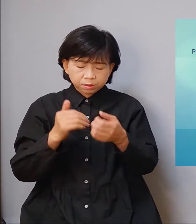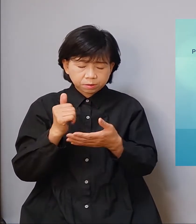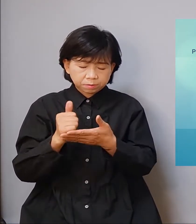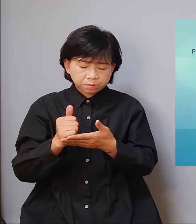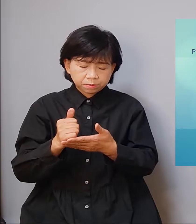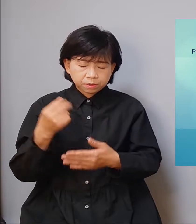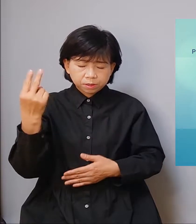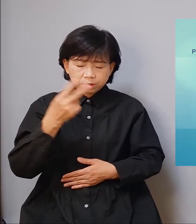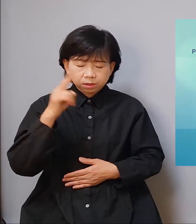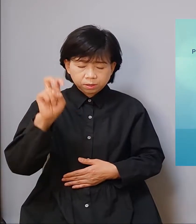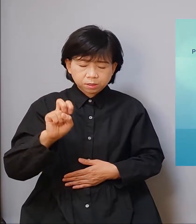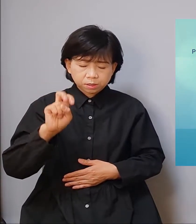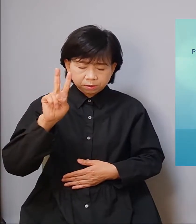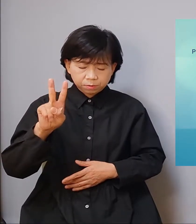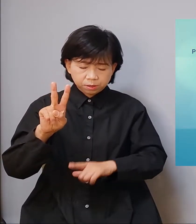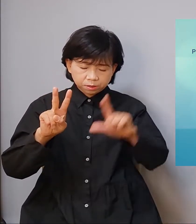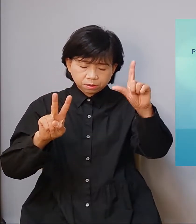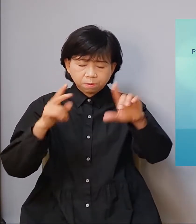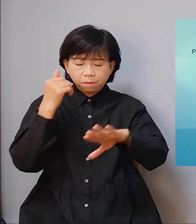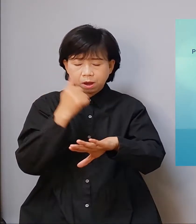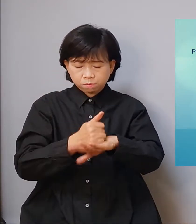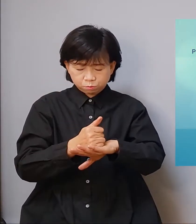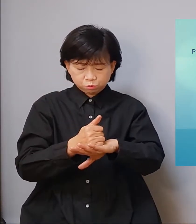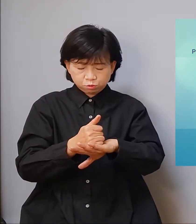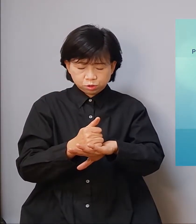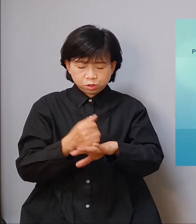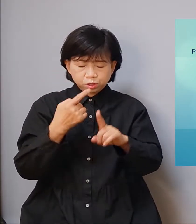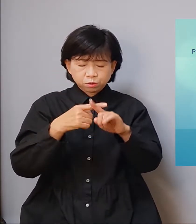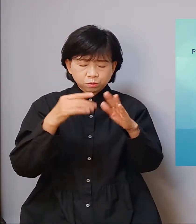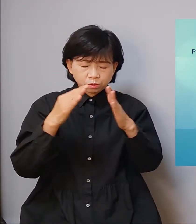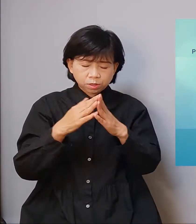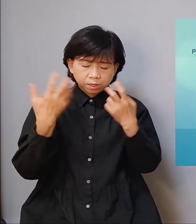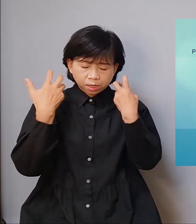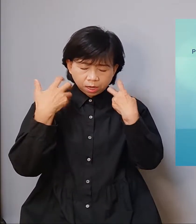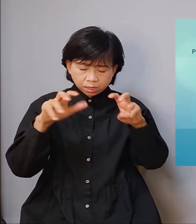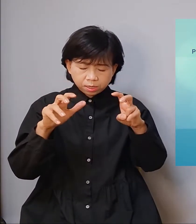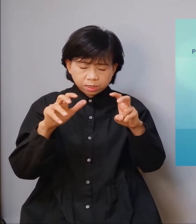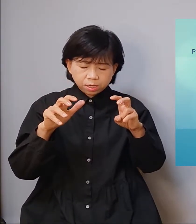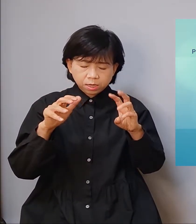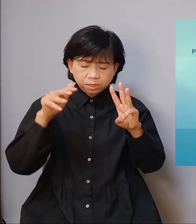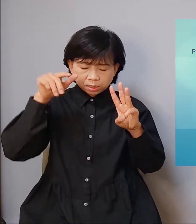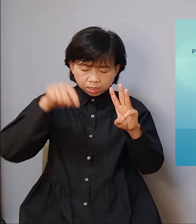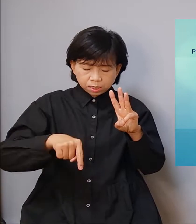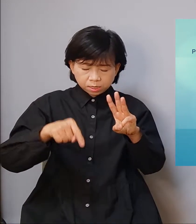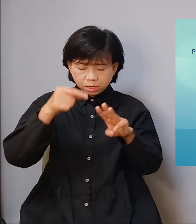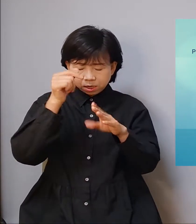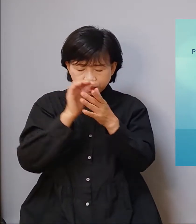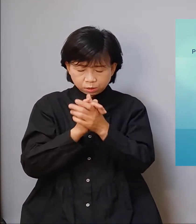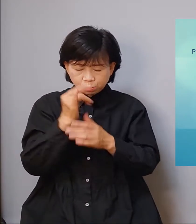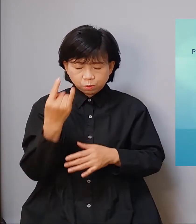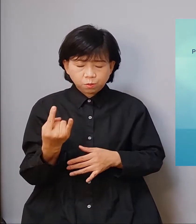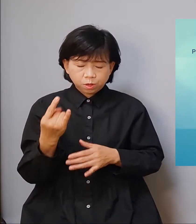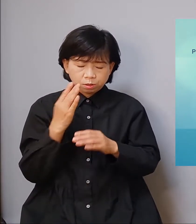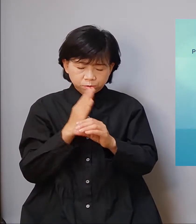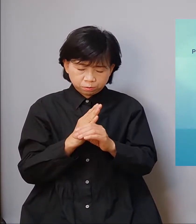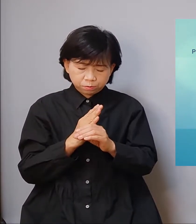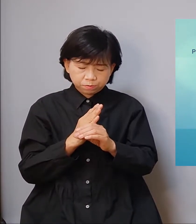하나님 2022년을 마무리하면서 우리 교회가 다니엘 세일의 기도회를 하고